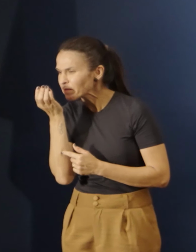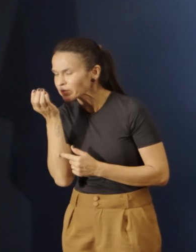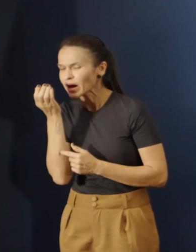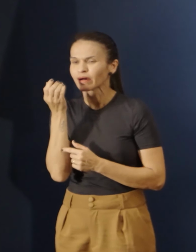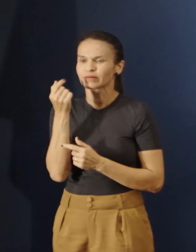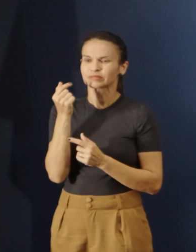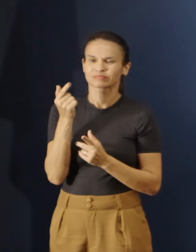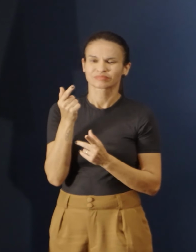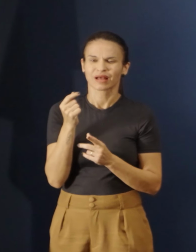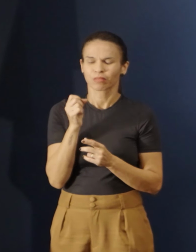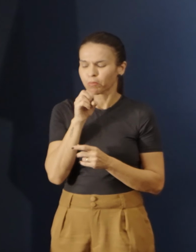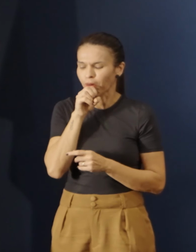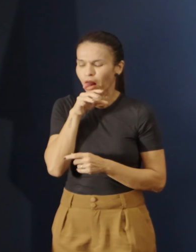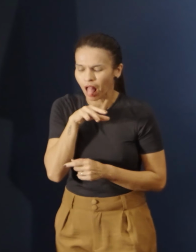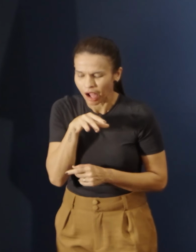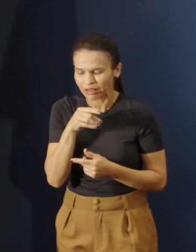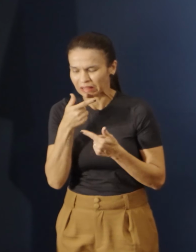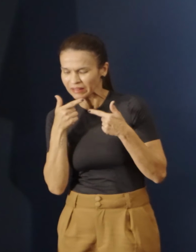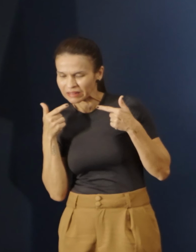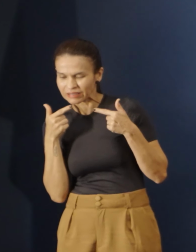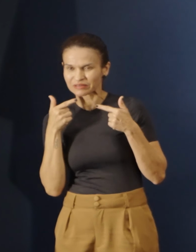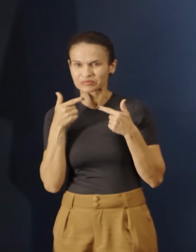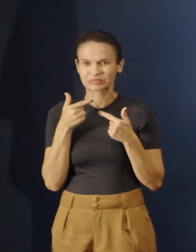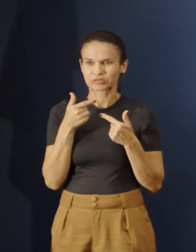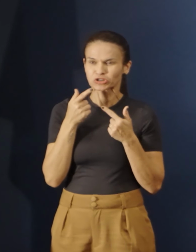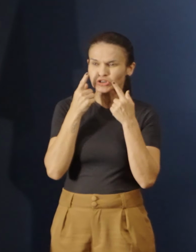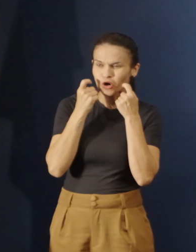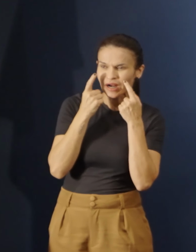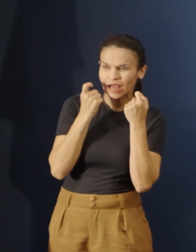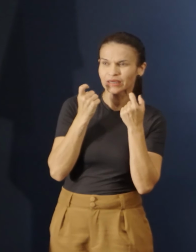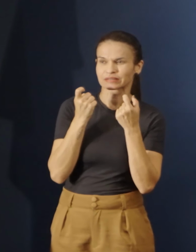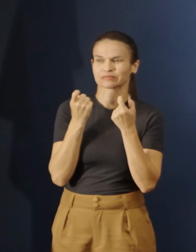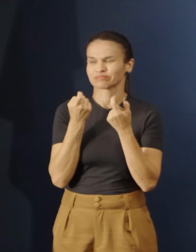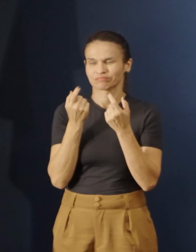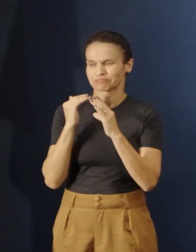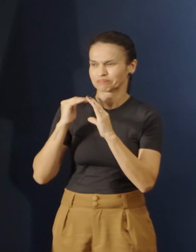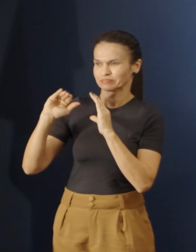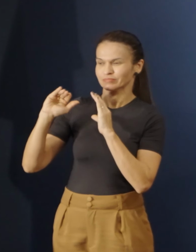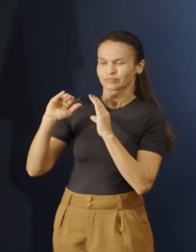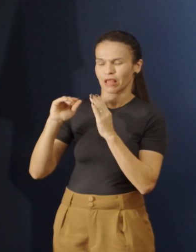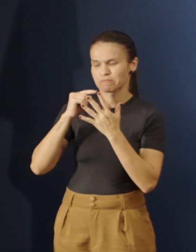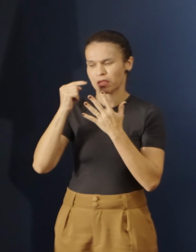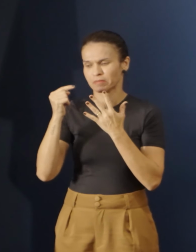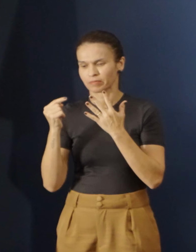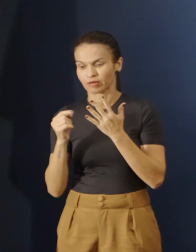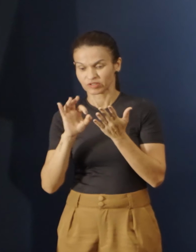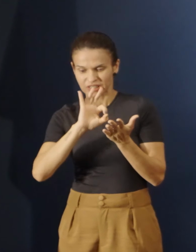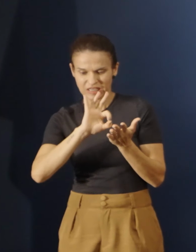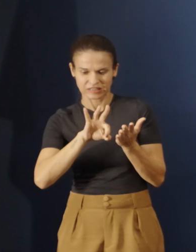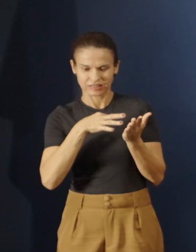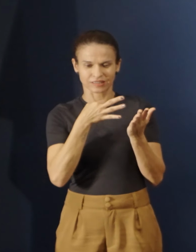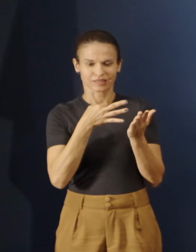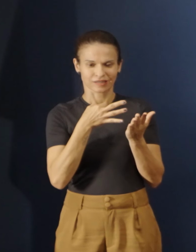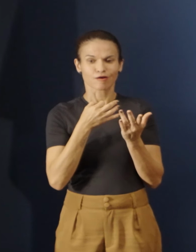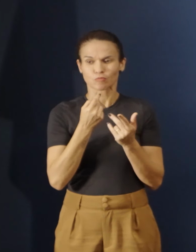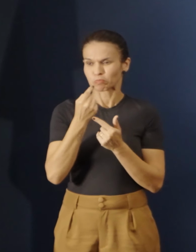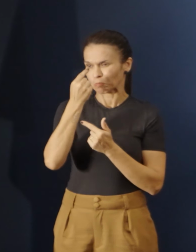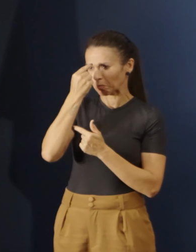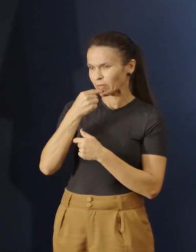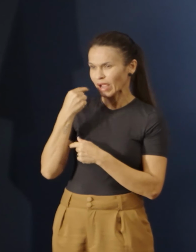aquela emoji vomitando, ou emoji rindo, ou emoji chorando. Enfim, você assina com um símbolo, vamos dizer assim, muitas